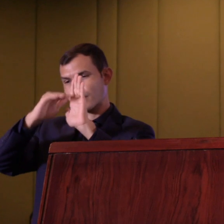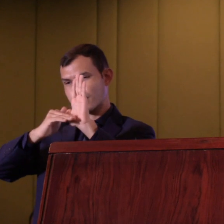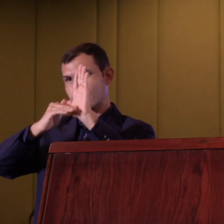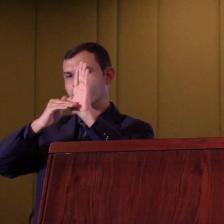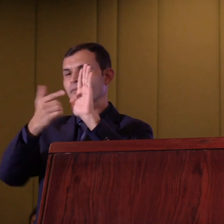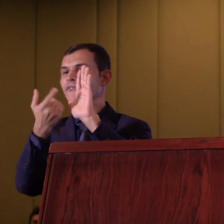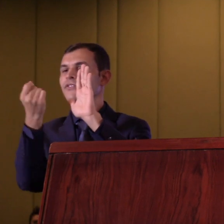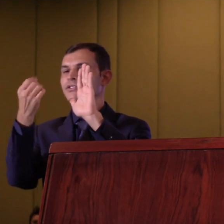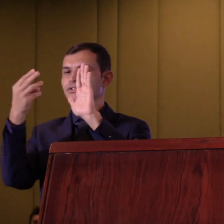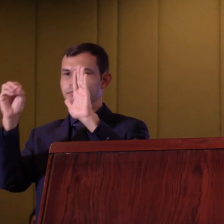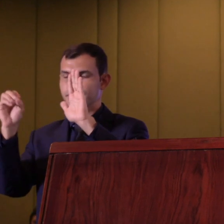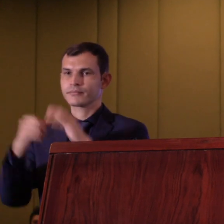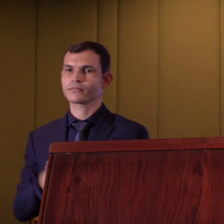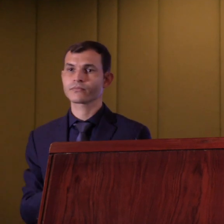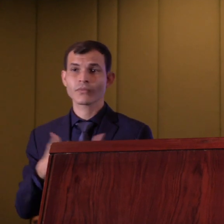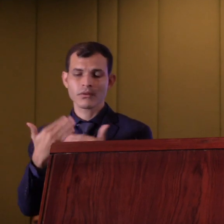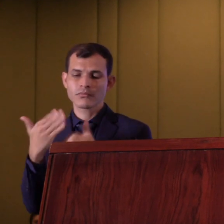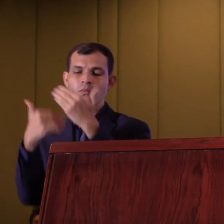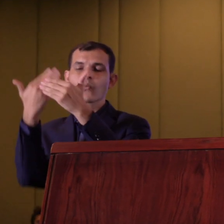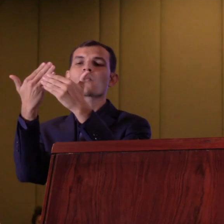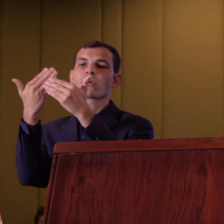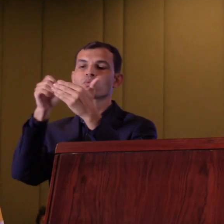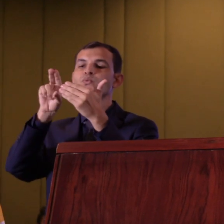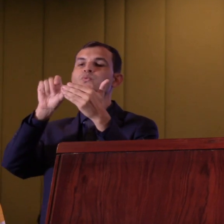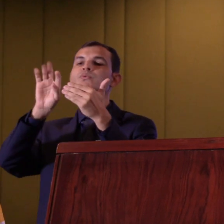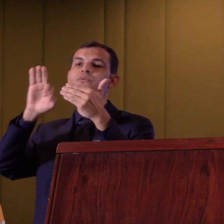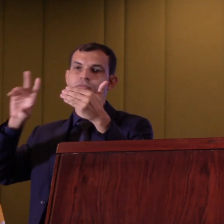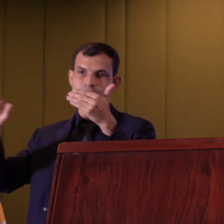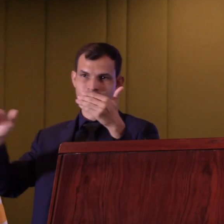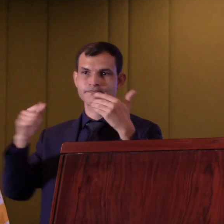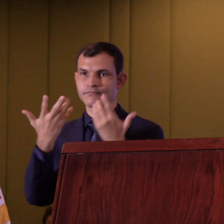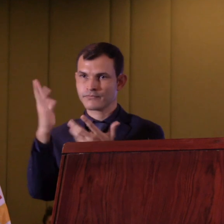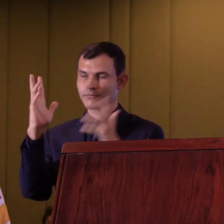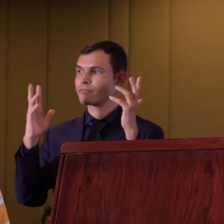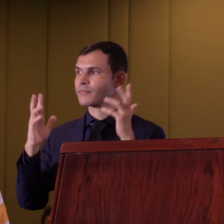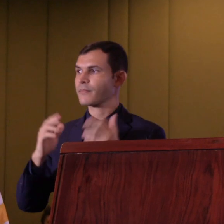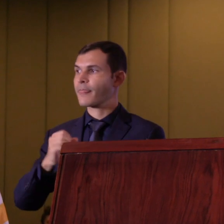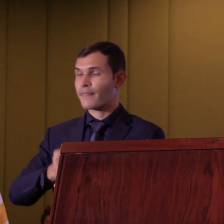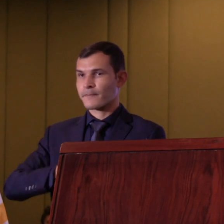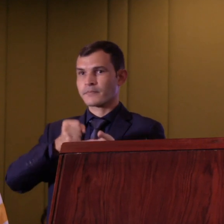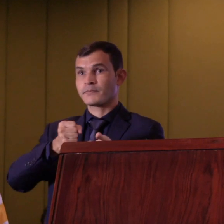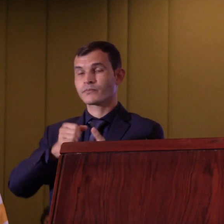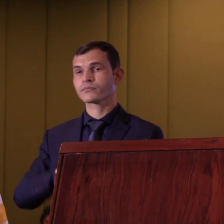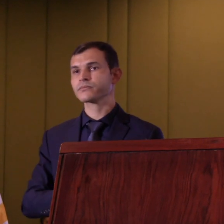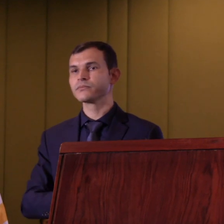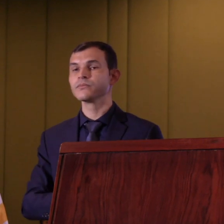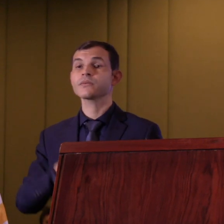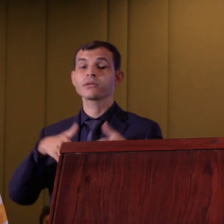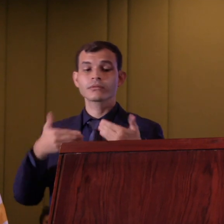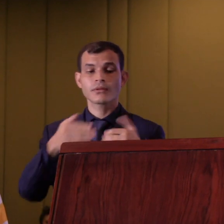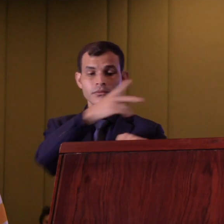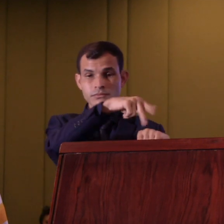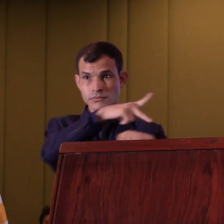Desenvolvimento Sustentável. Tudo isso prova que é possível, com o esforço de dois países, unir